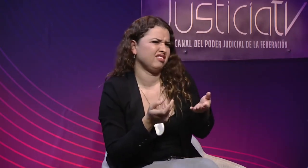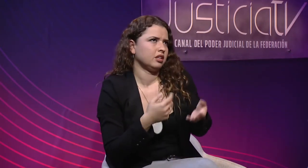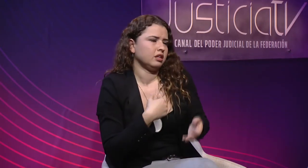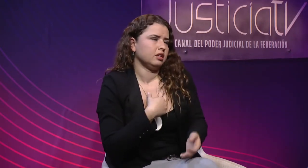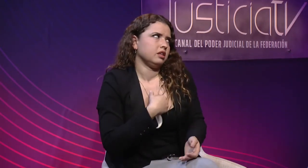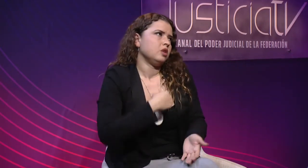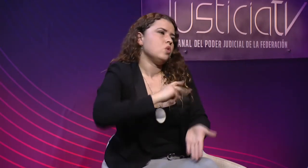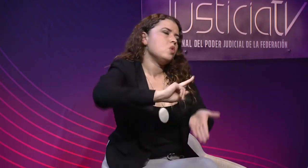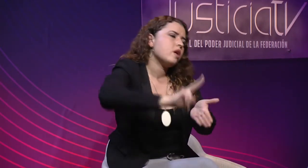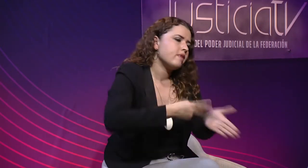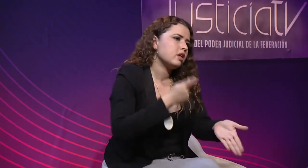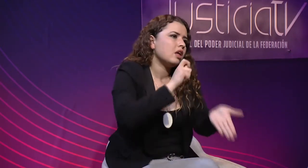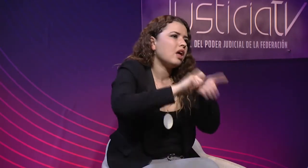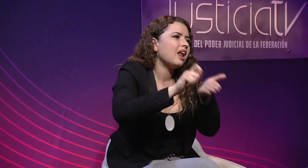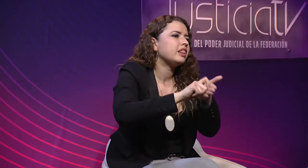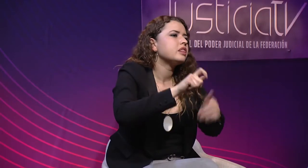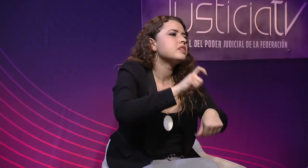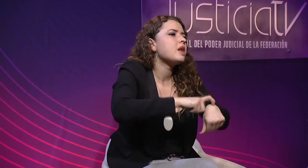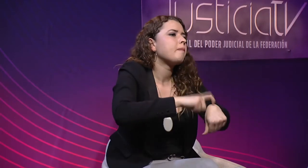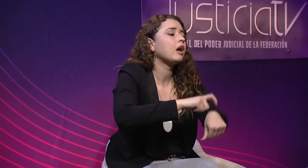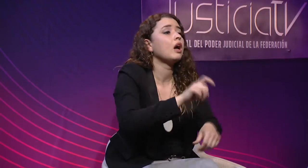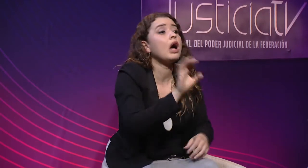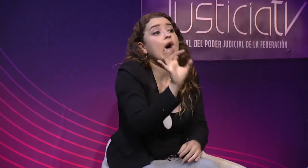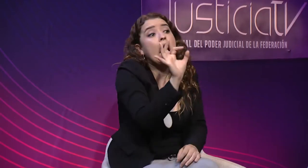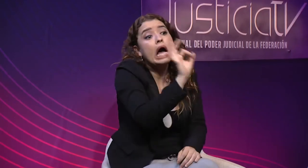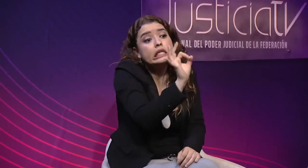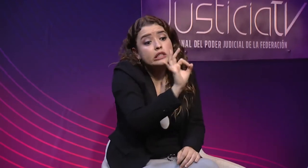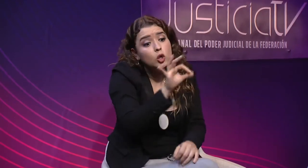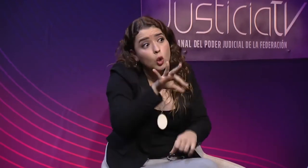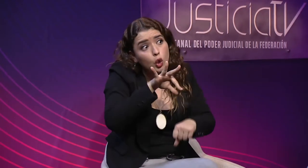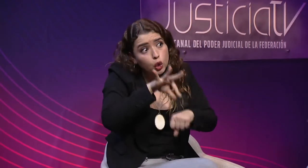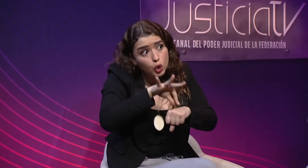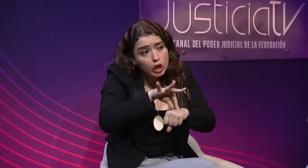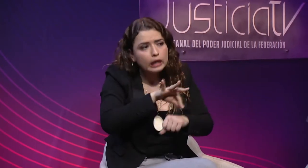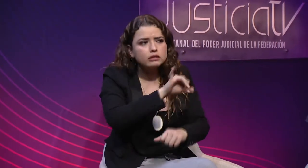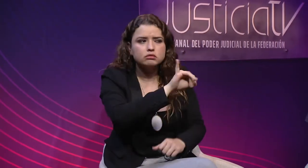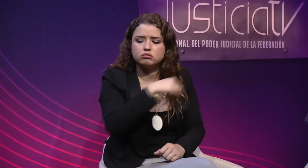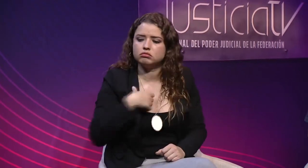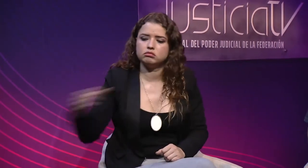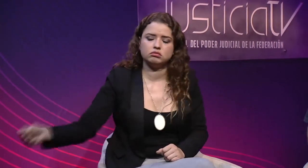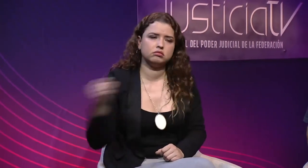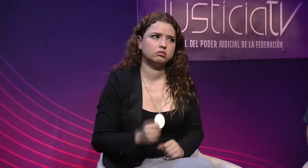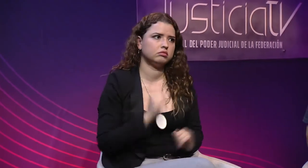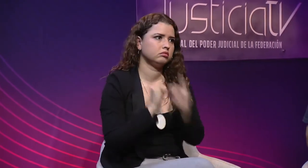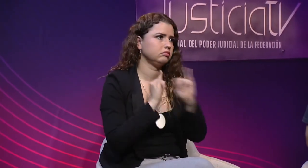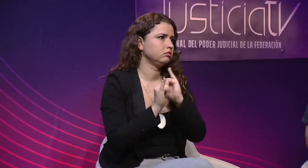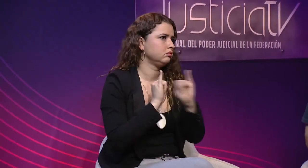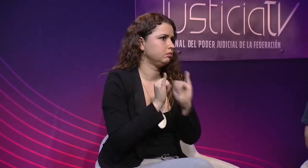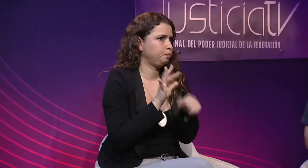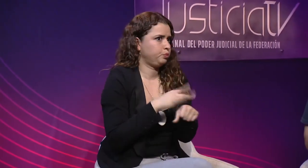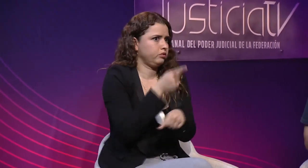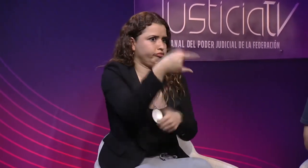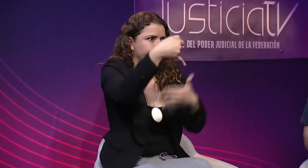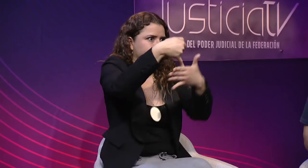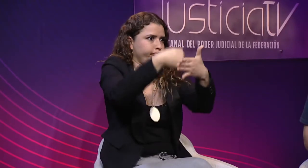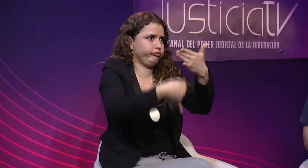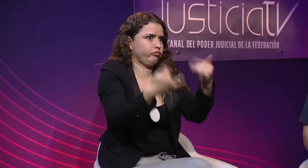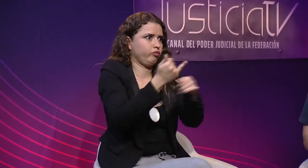¿no? Porque a veces me dicen, ajá, ¿qué pusiste aquí? ¿No? O a veces por el tiempo no quieren hacerlo, ¿no? Entonces, por ejemplo, en el caso de un